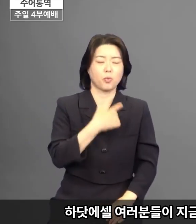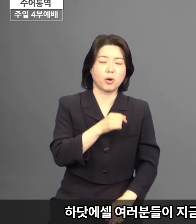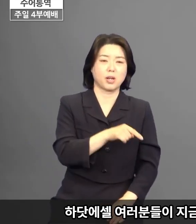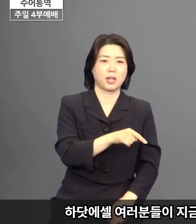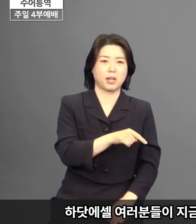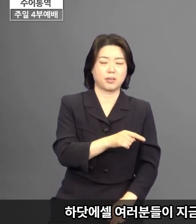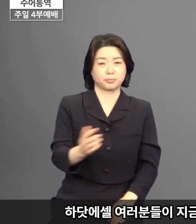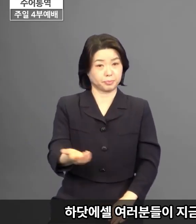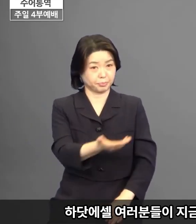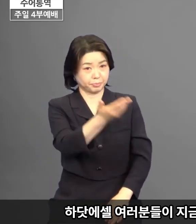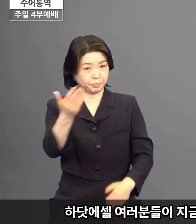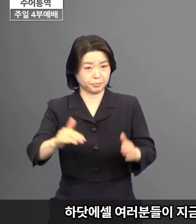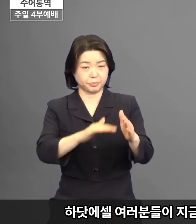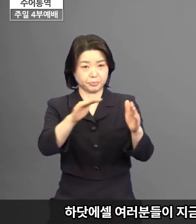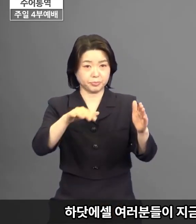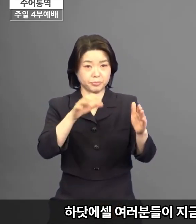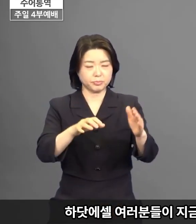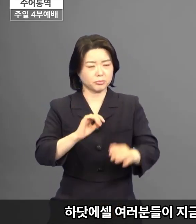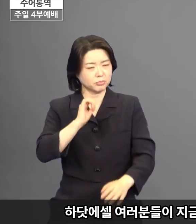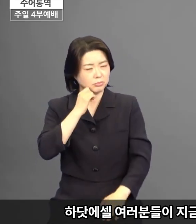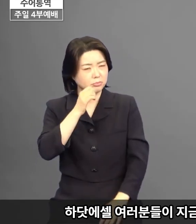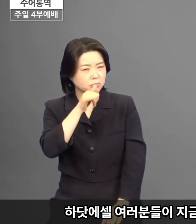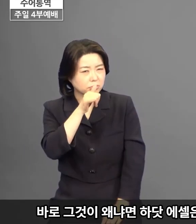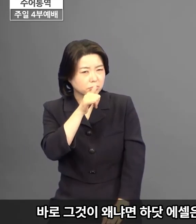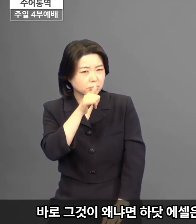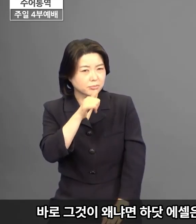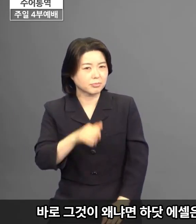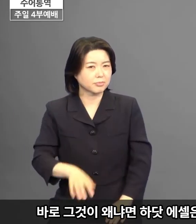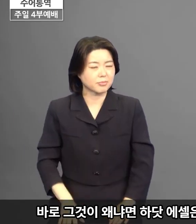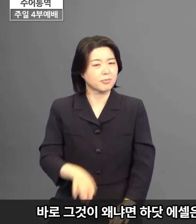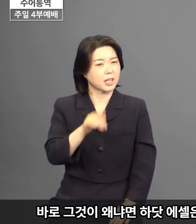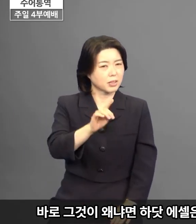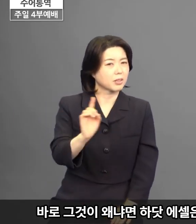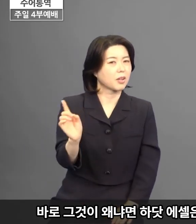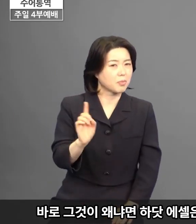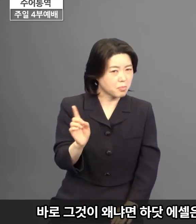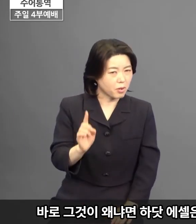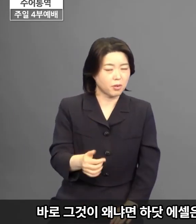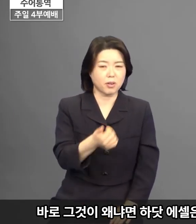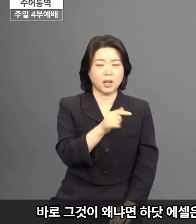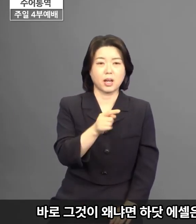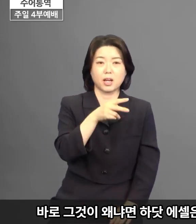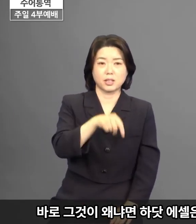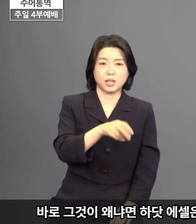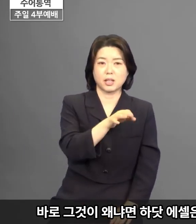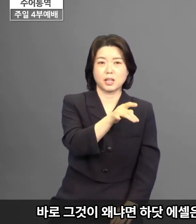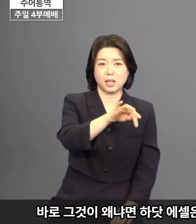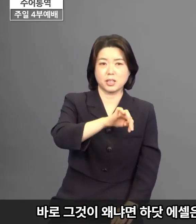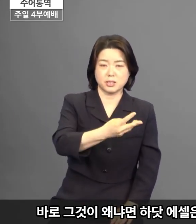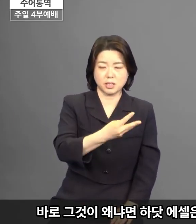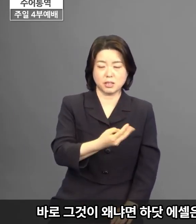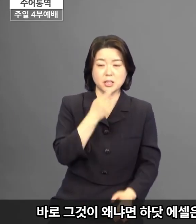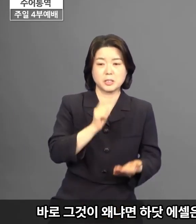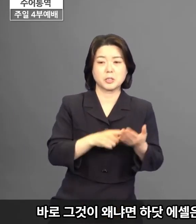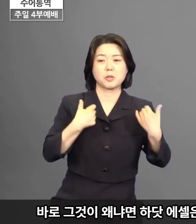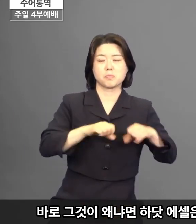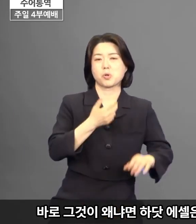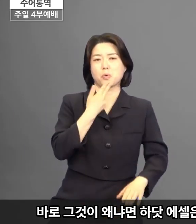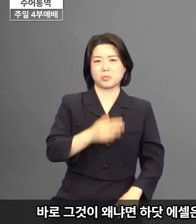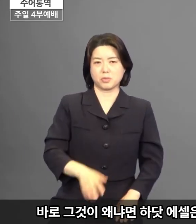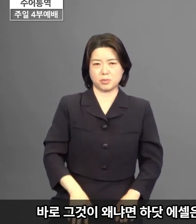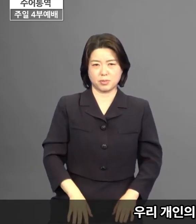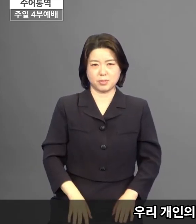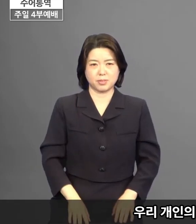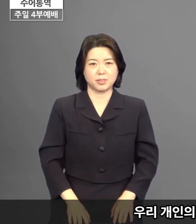지금 가정 중에 어려움이 있으시다면 바로 그것이 왜냐하면 하닷에셀은 쉽게 물러서는 법이